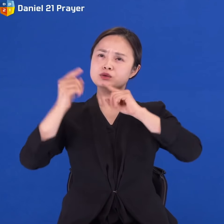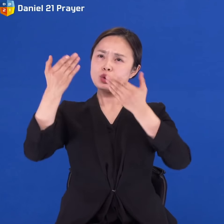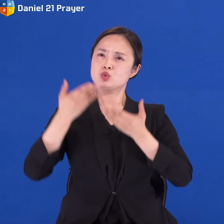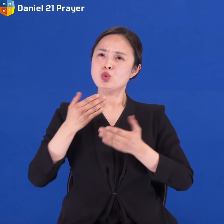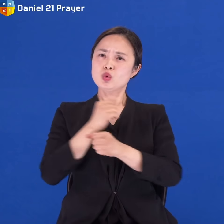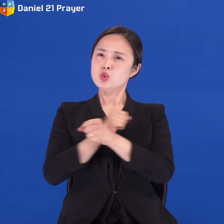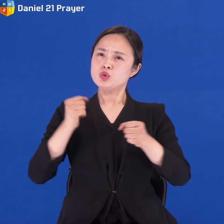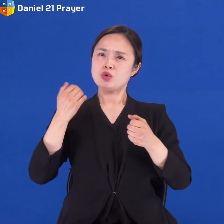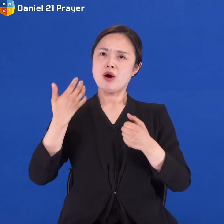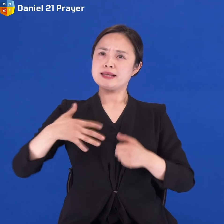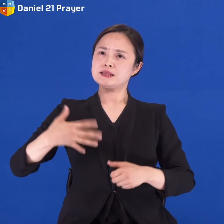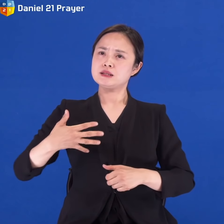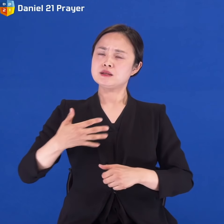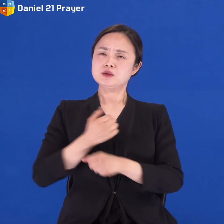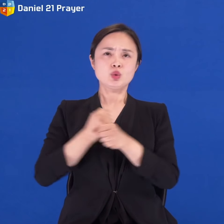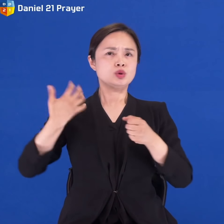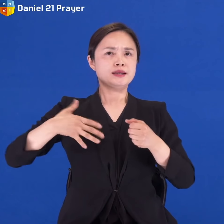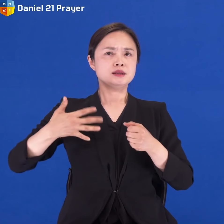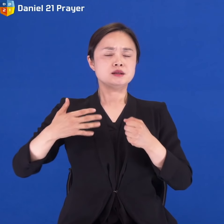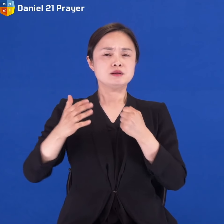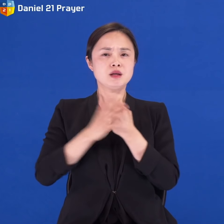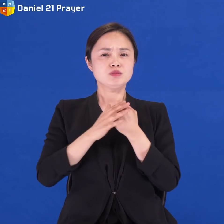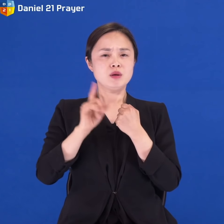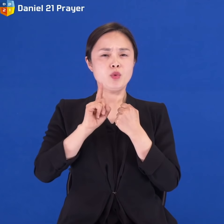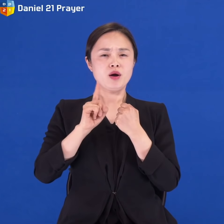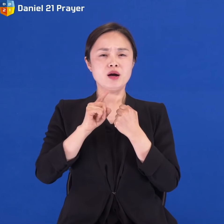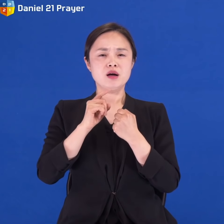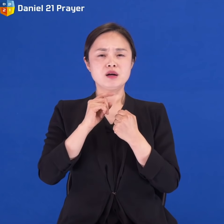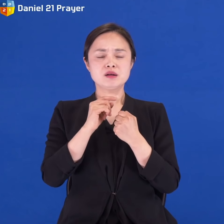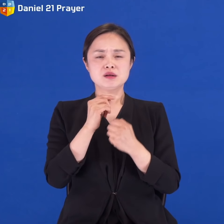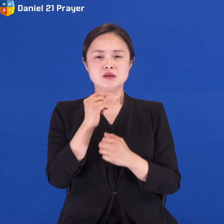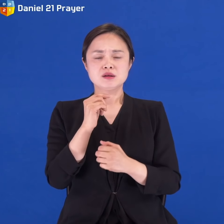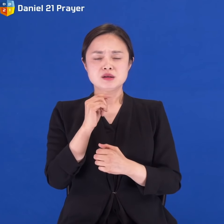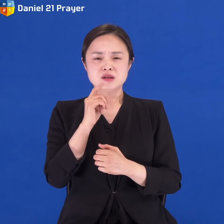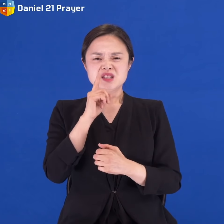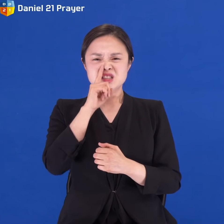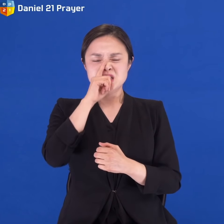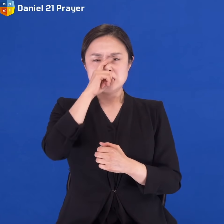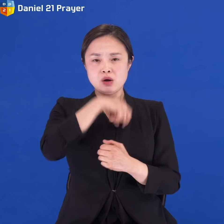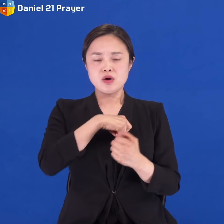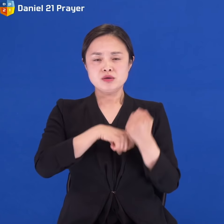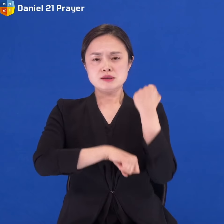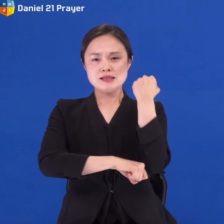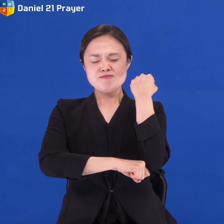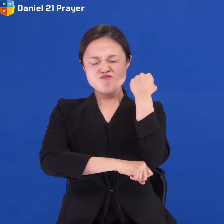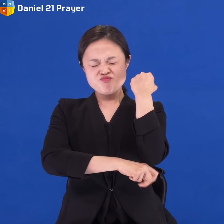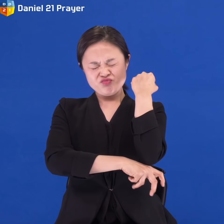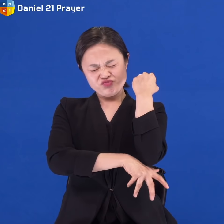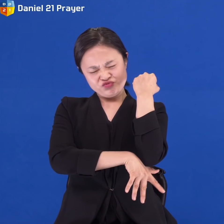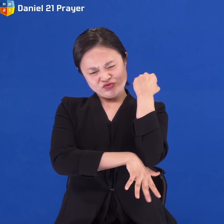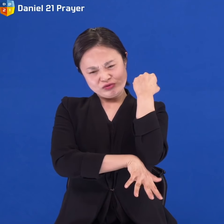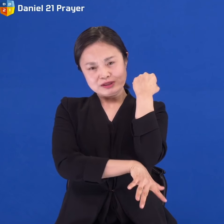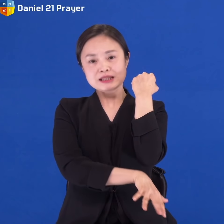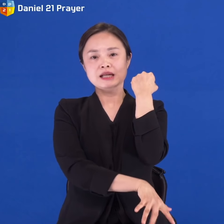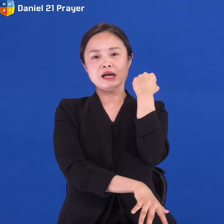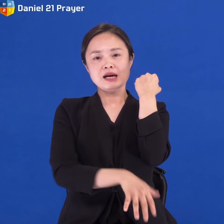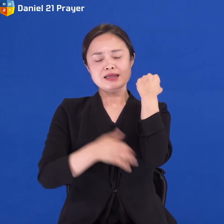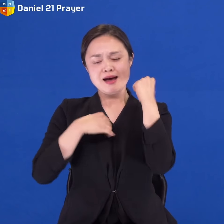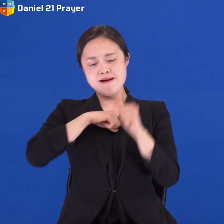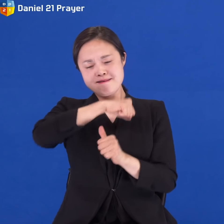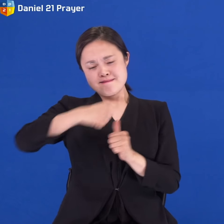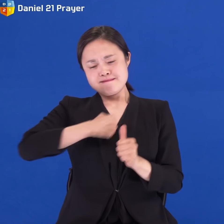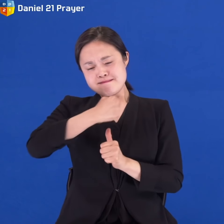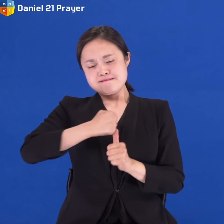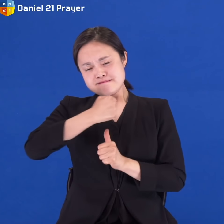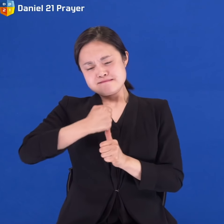불빛에 비치면 썬뿌리가 먼지 같은 상태로 끊어지지 않으려고 떨어지지 않으려고 뿌리 모양을 그대로